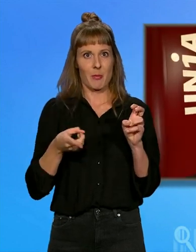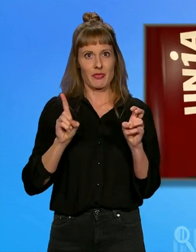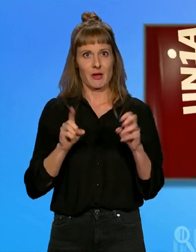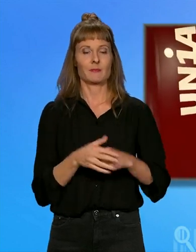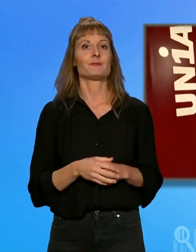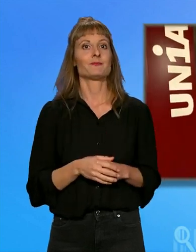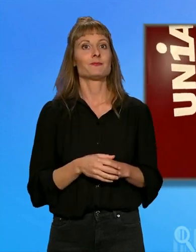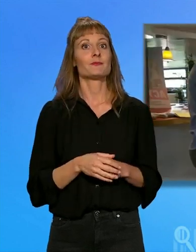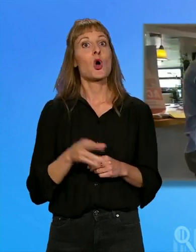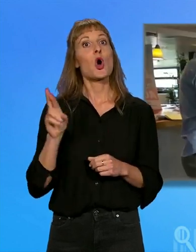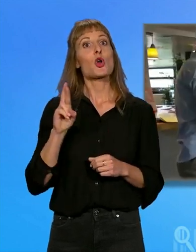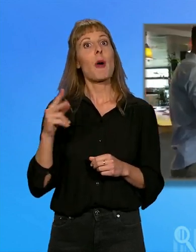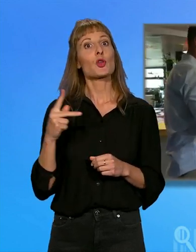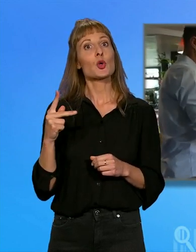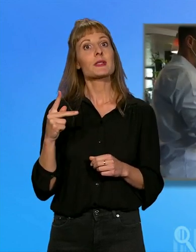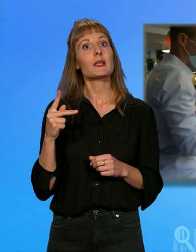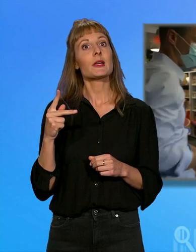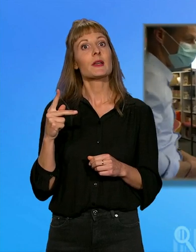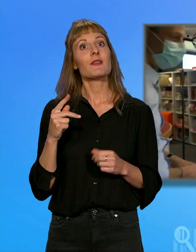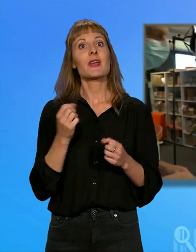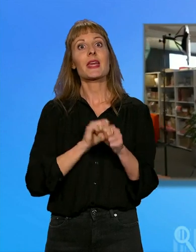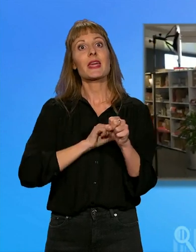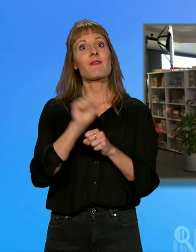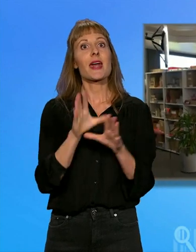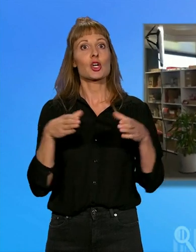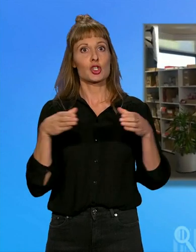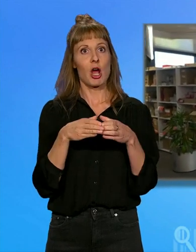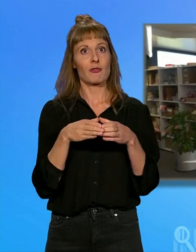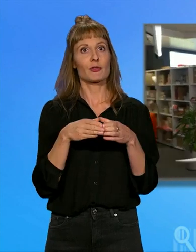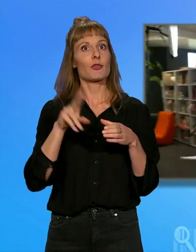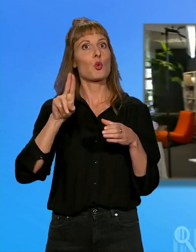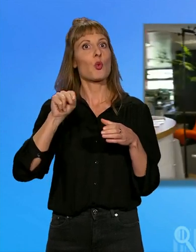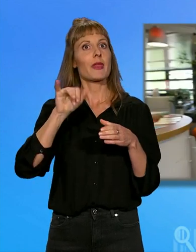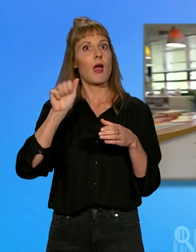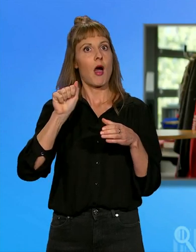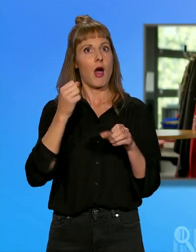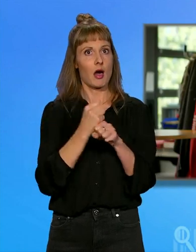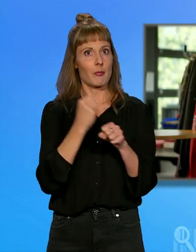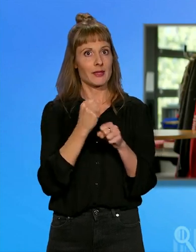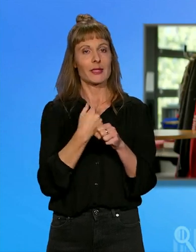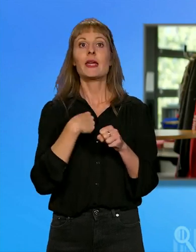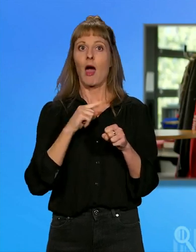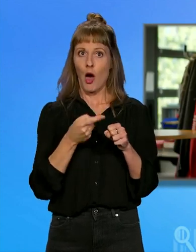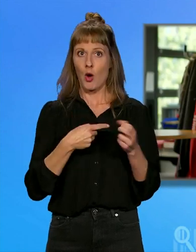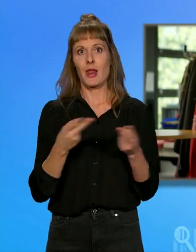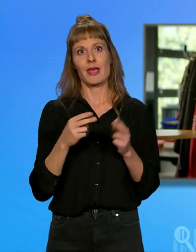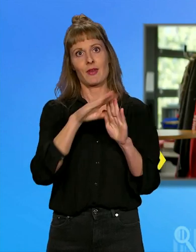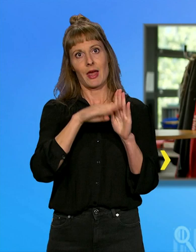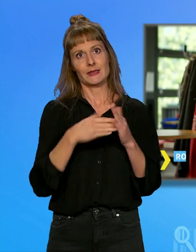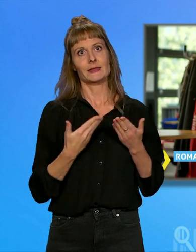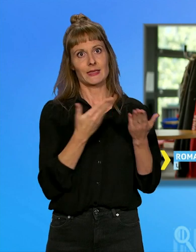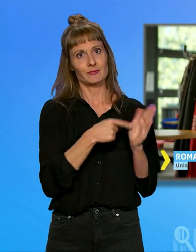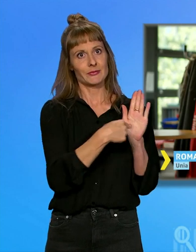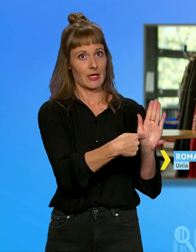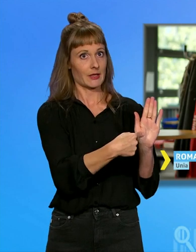Es ist Roman Künzler von der Gewerkschaft Unia. Auch ihm zeige ich die Lieferliste. Ja, eben, die ganze Covid-Zeit